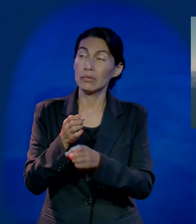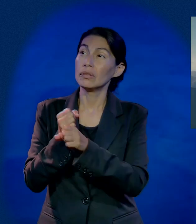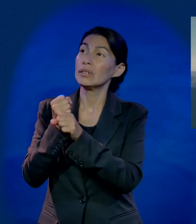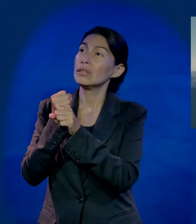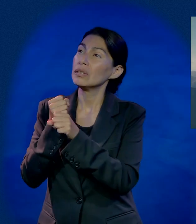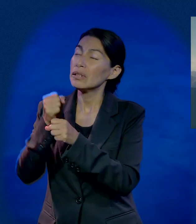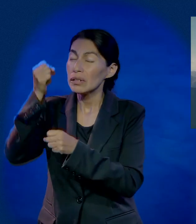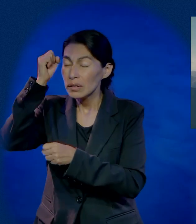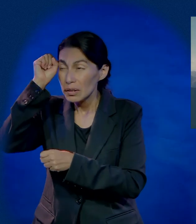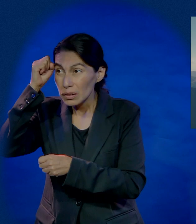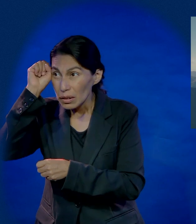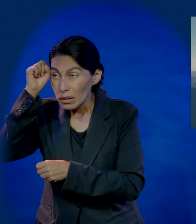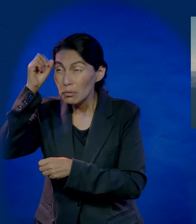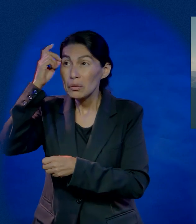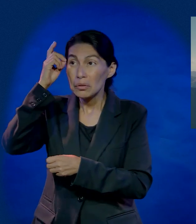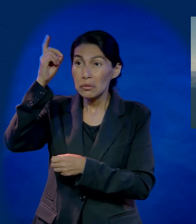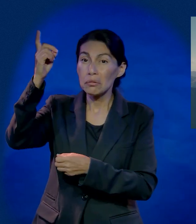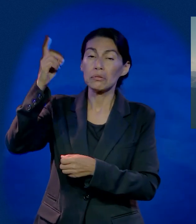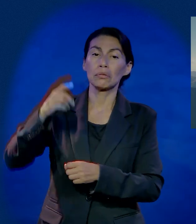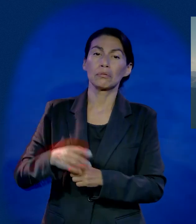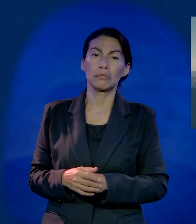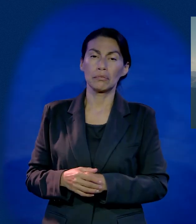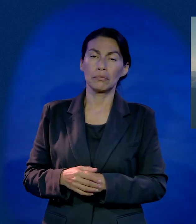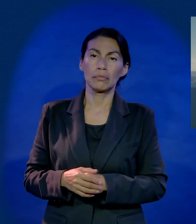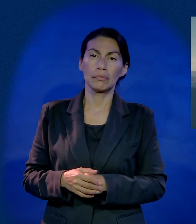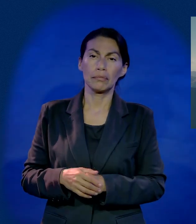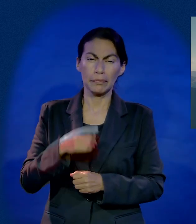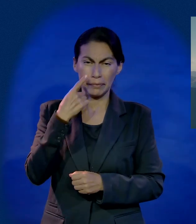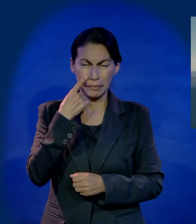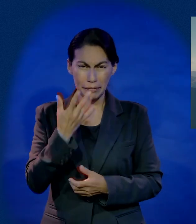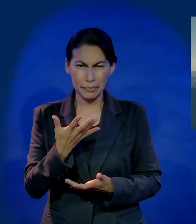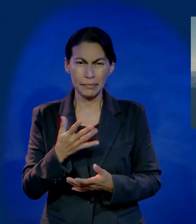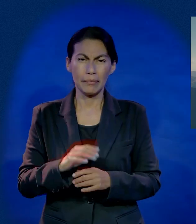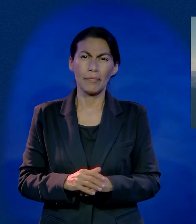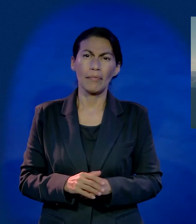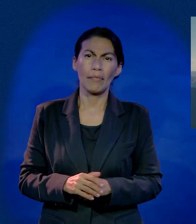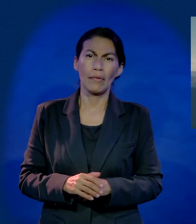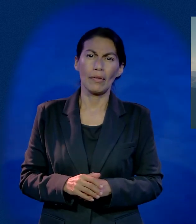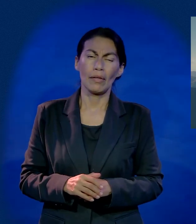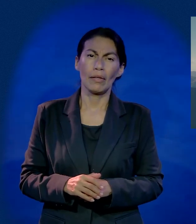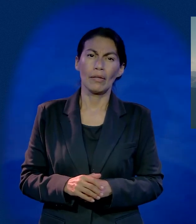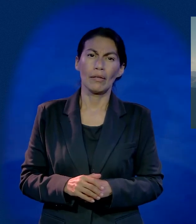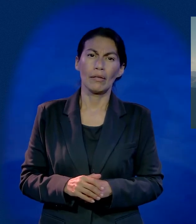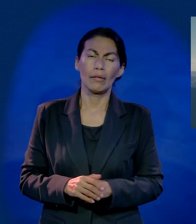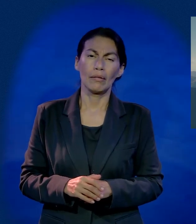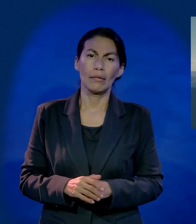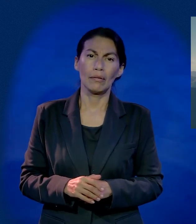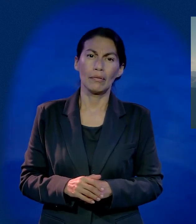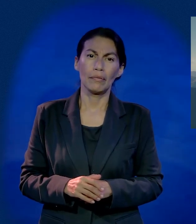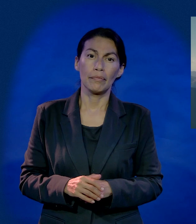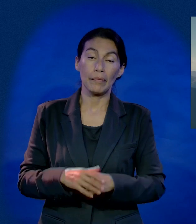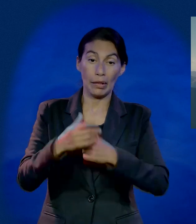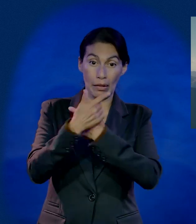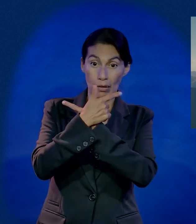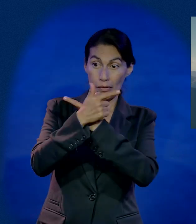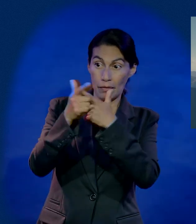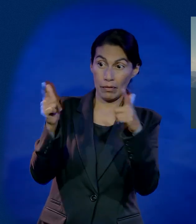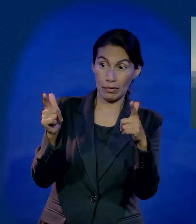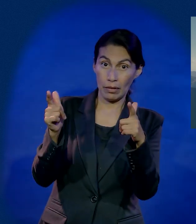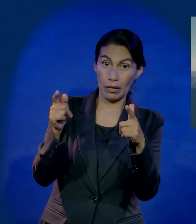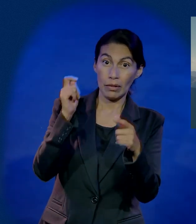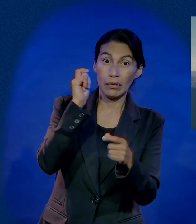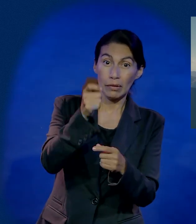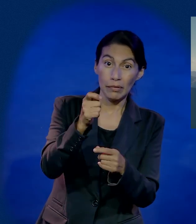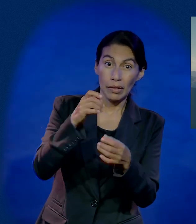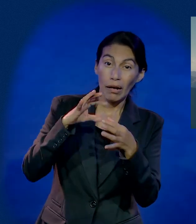maldad, sino que viven como siervos de Dios. ¿Cómo qué cosa? Siervos de Dios. Mira la paradoja de locura que el Evangelio